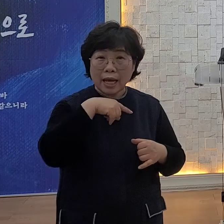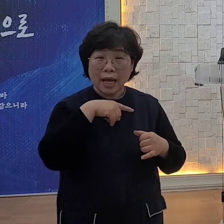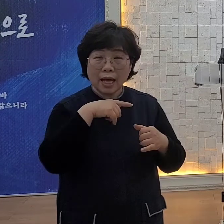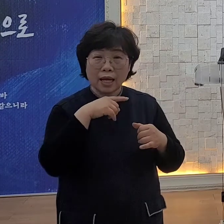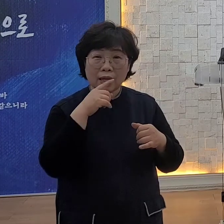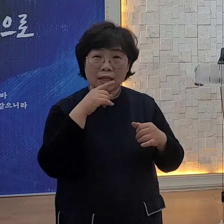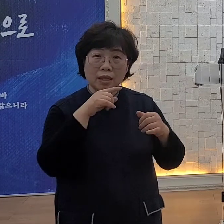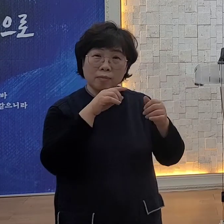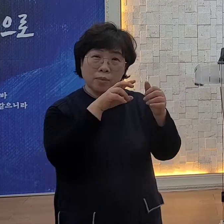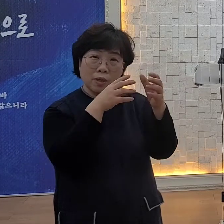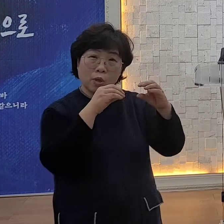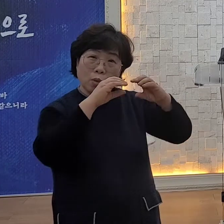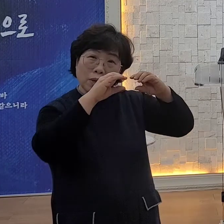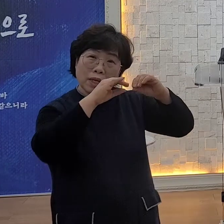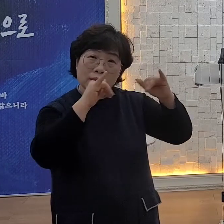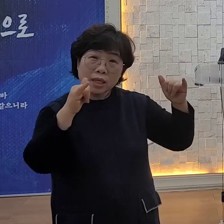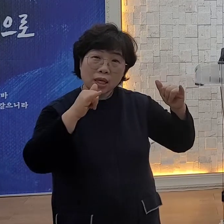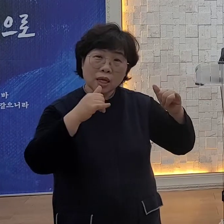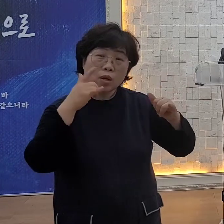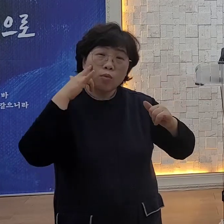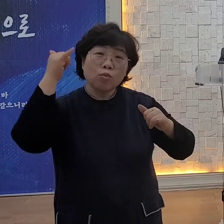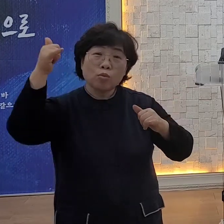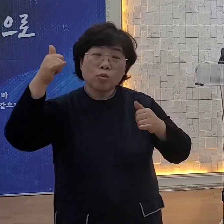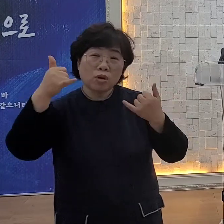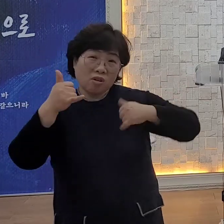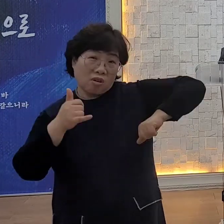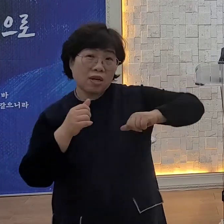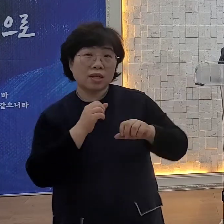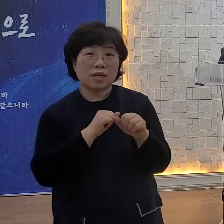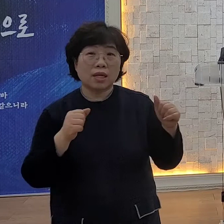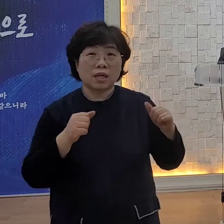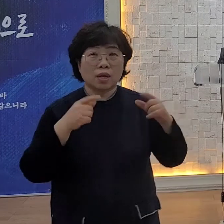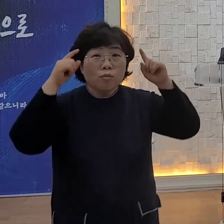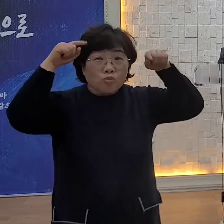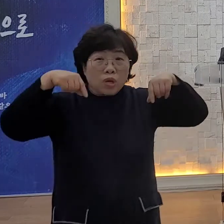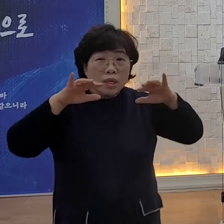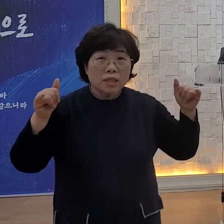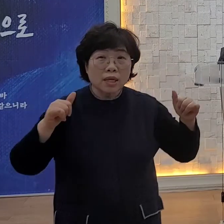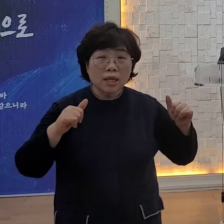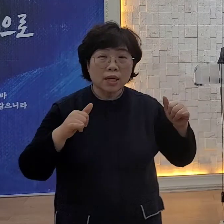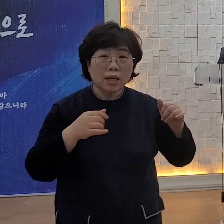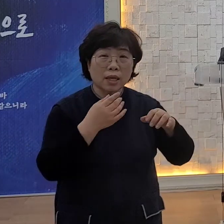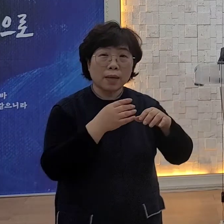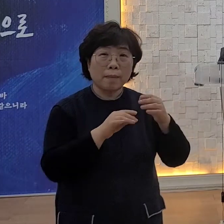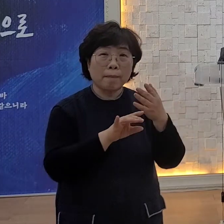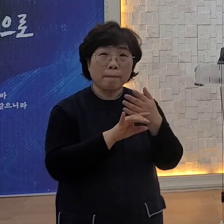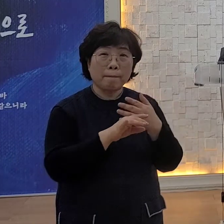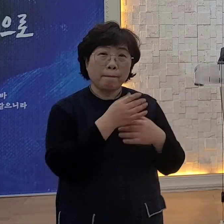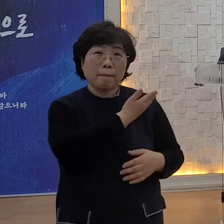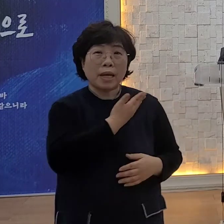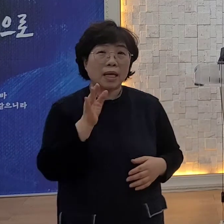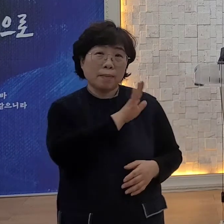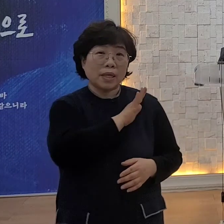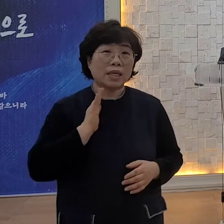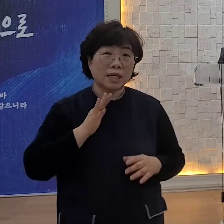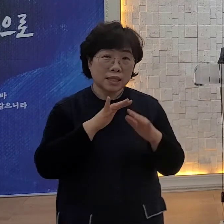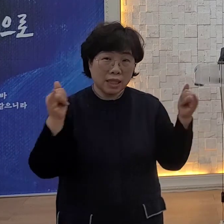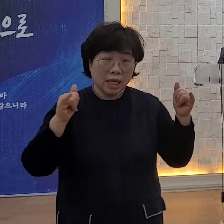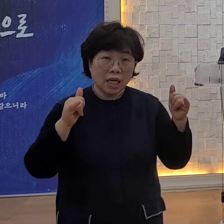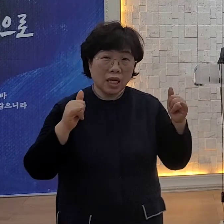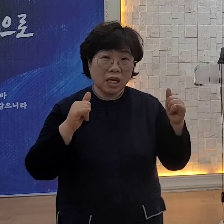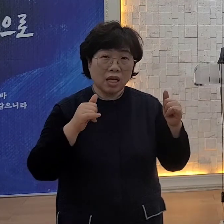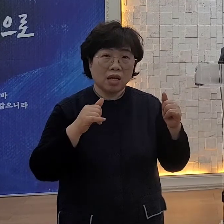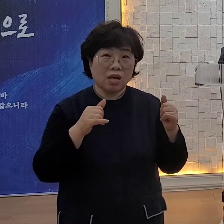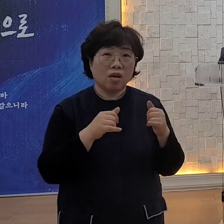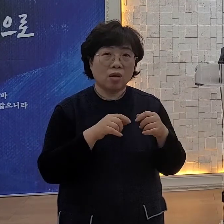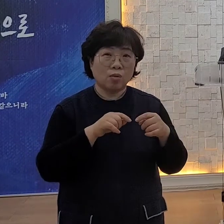자요, 악을 도모하는 자요, 부모를 거역하는 자요, 우매한 자요, 배약하는 자요, 무정한 자요,